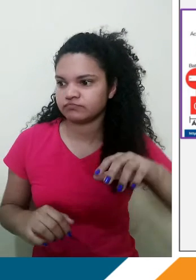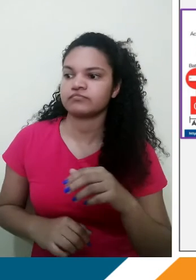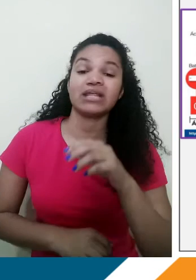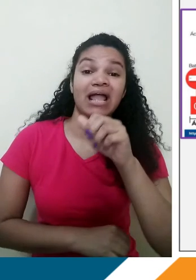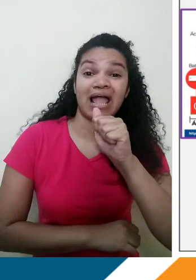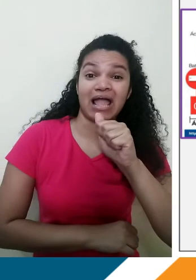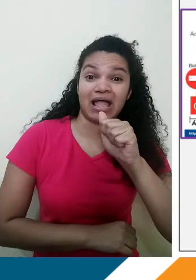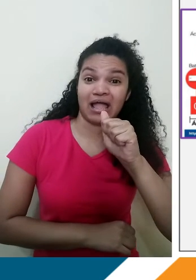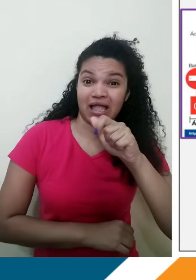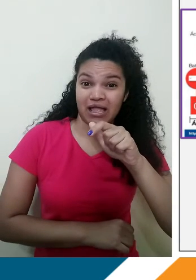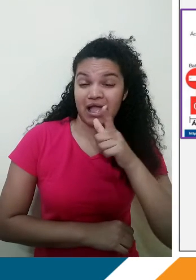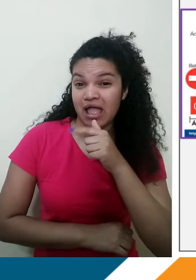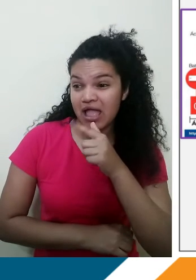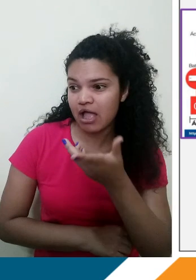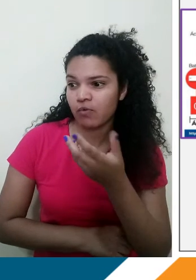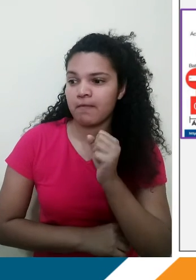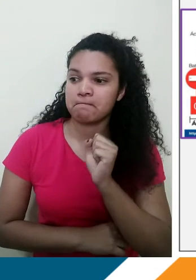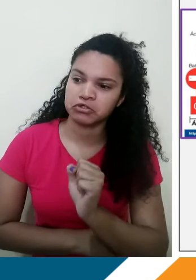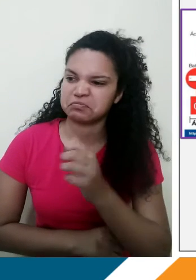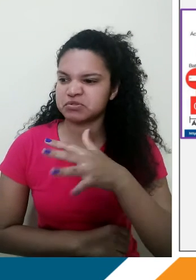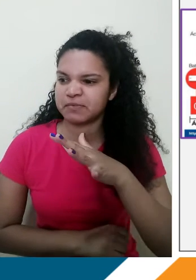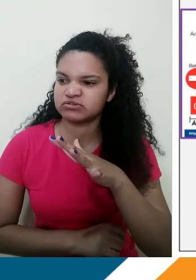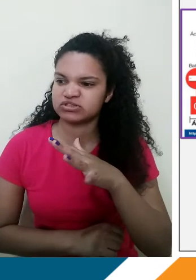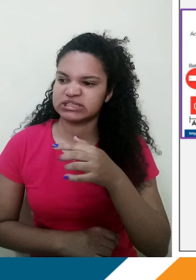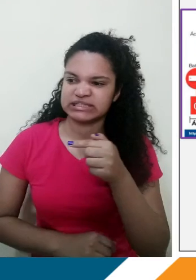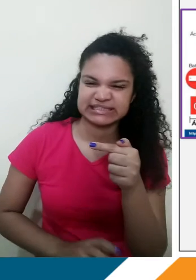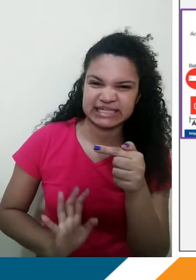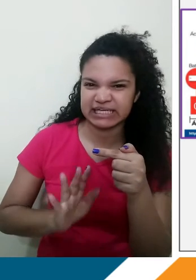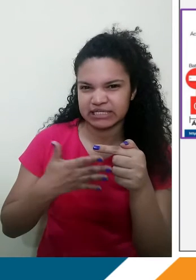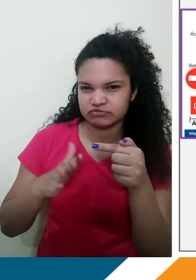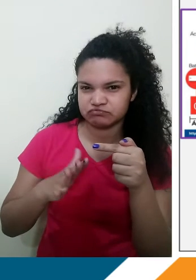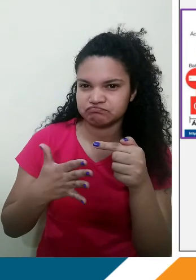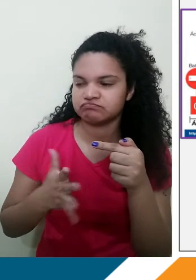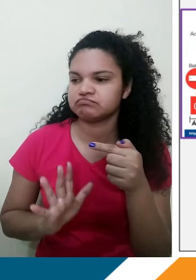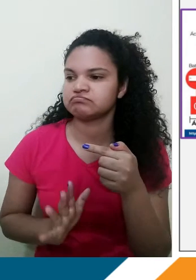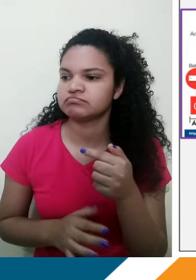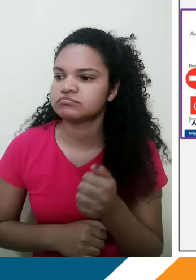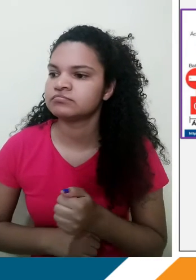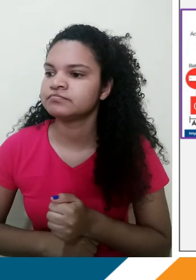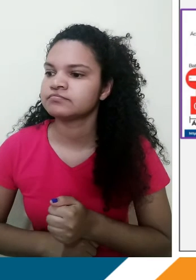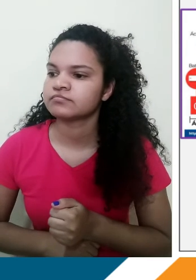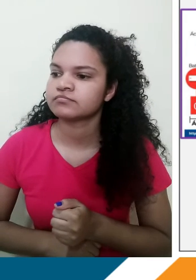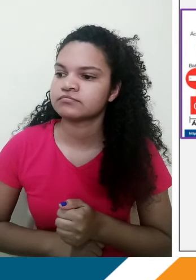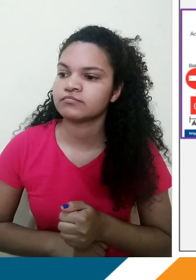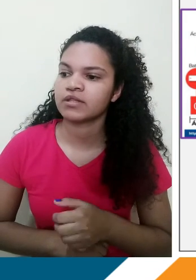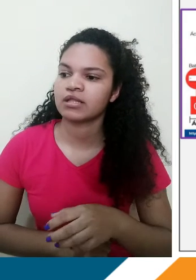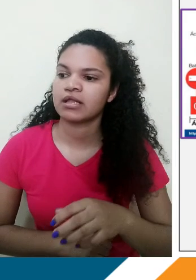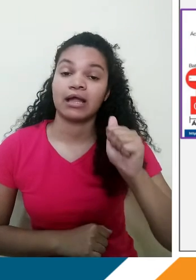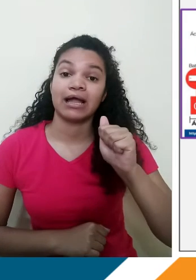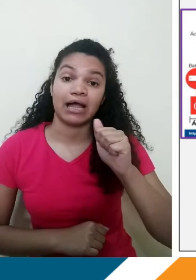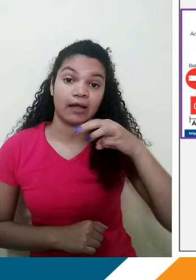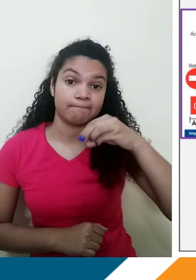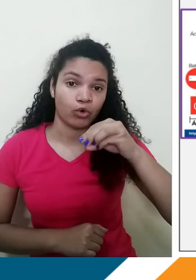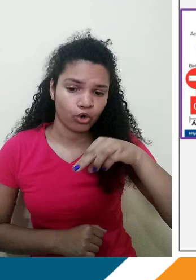7, que é o pH da cavidade bucal, do tubo digestório. A amônia, bicarbonato, antiácidos possuem